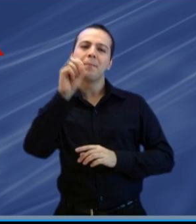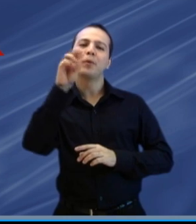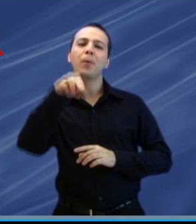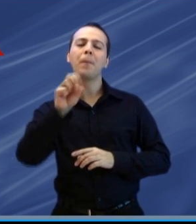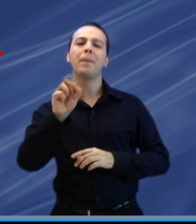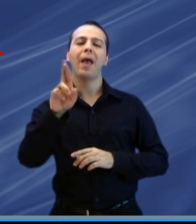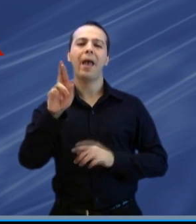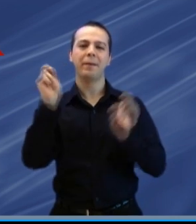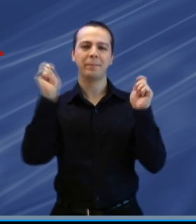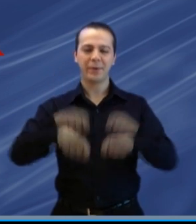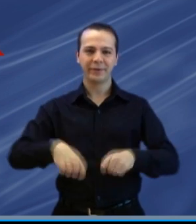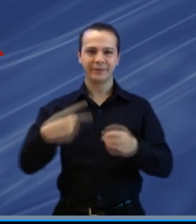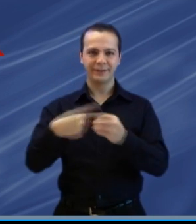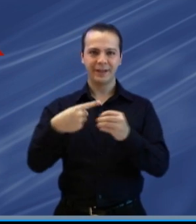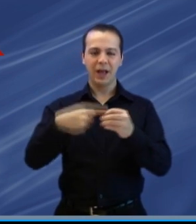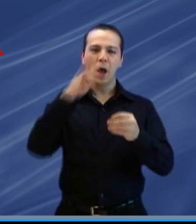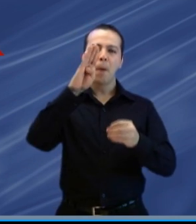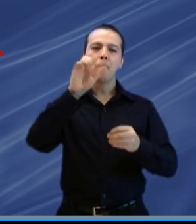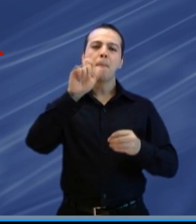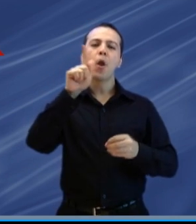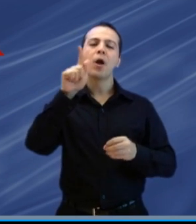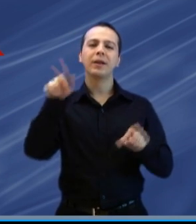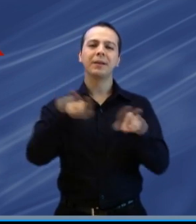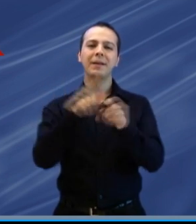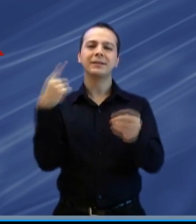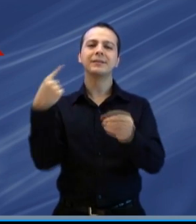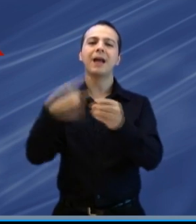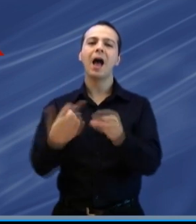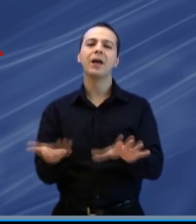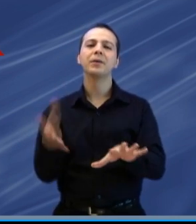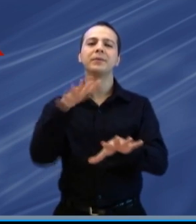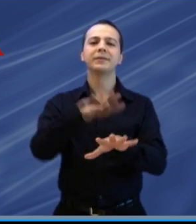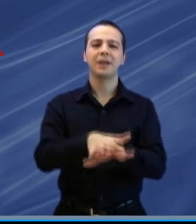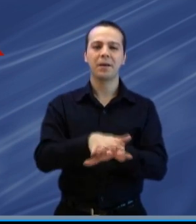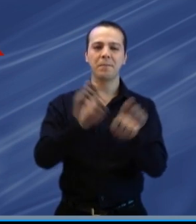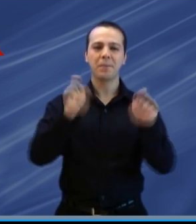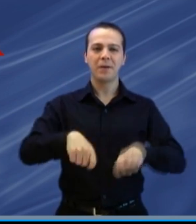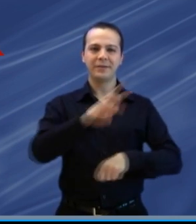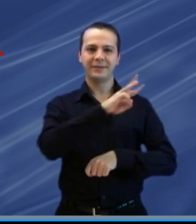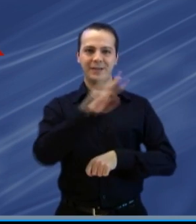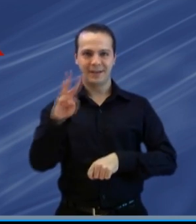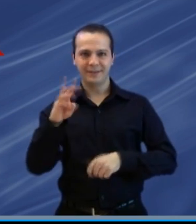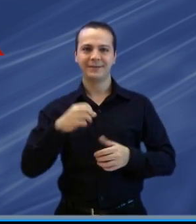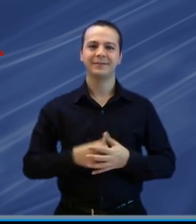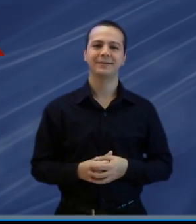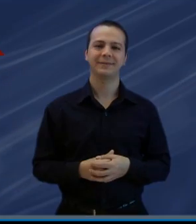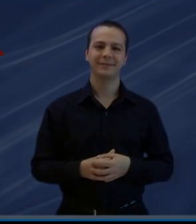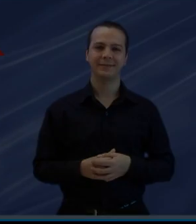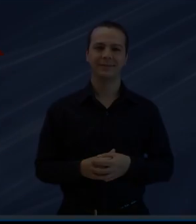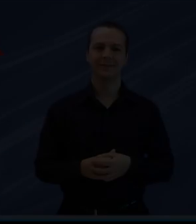@cbn.com.br, e pode acompanhar também o blog do Cidade Inclusiva através da página da CBN.